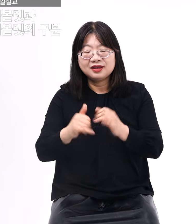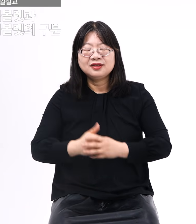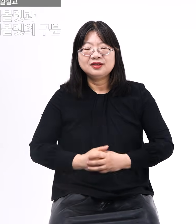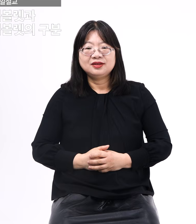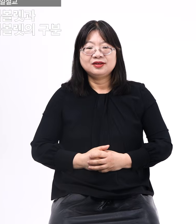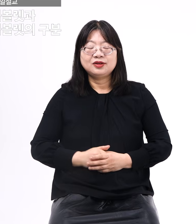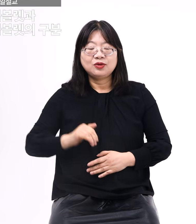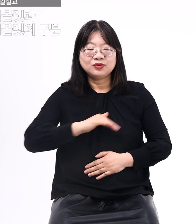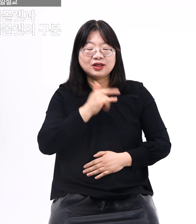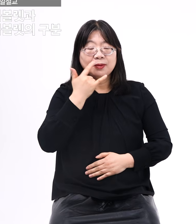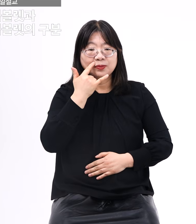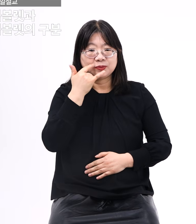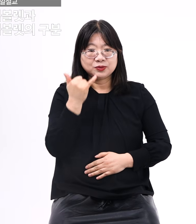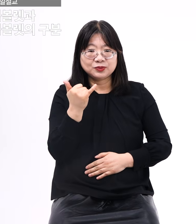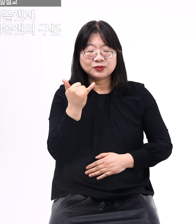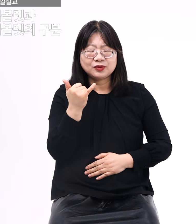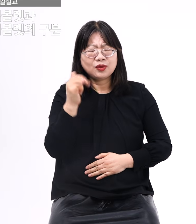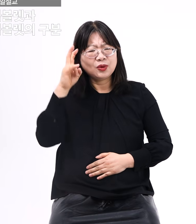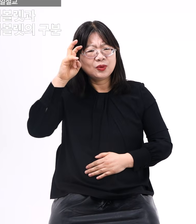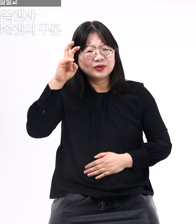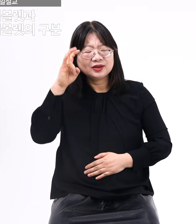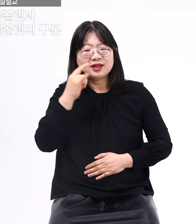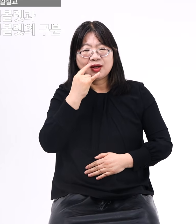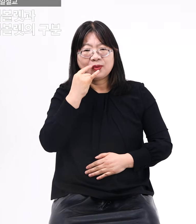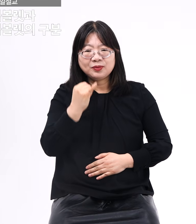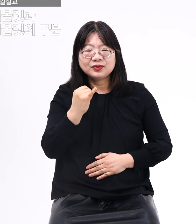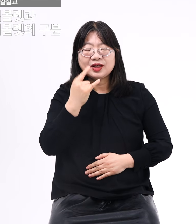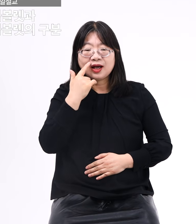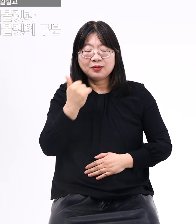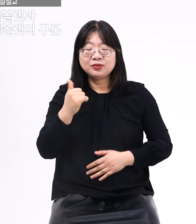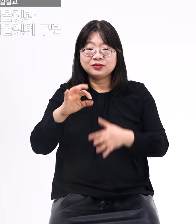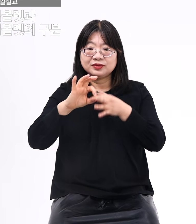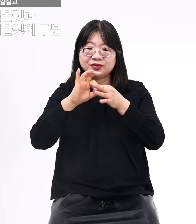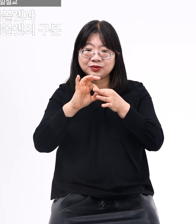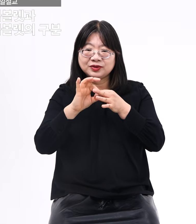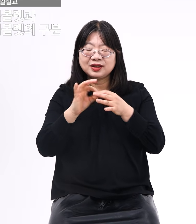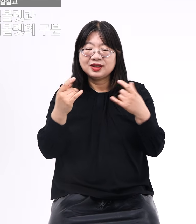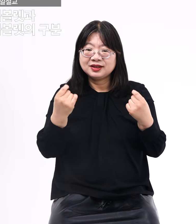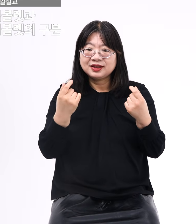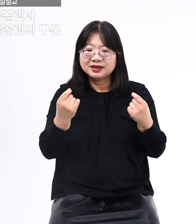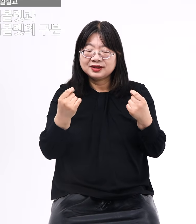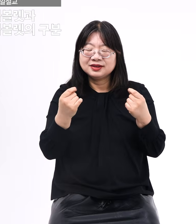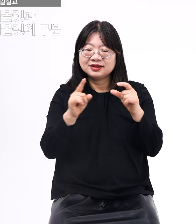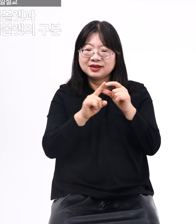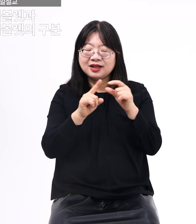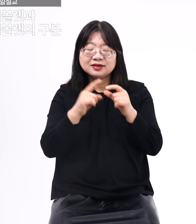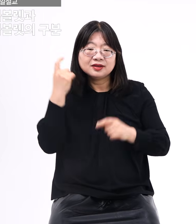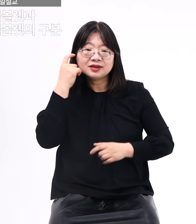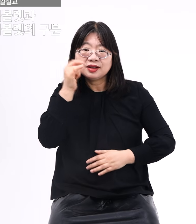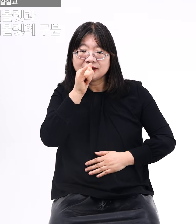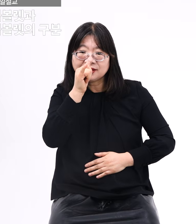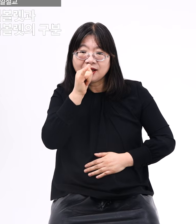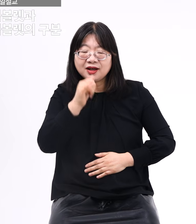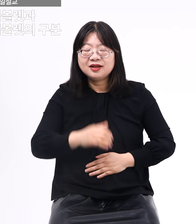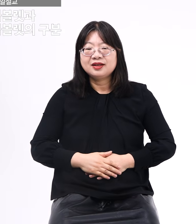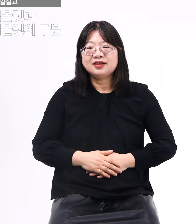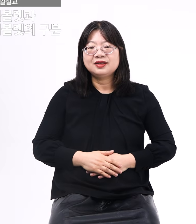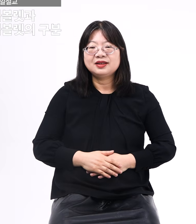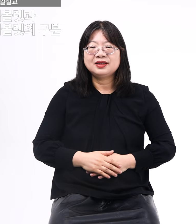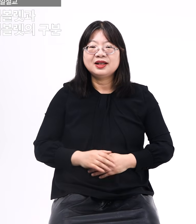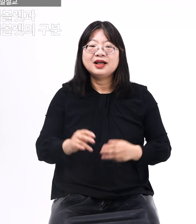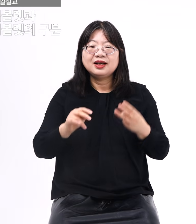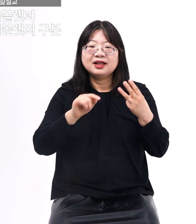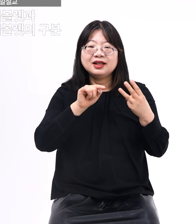여러분, 우리 부모 세대에 혹시 어머니 아버지를 통해서 이런 표현 들어본 적 있나요?